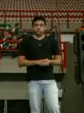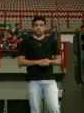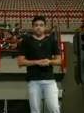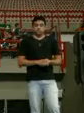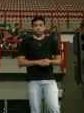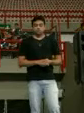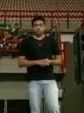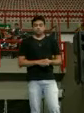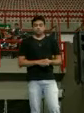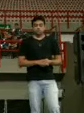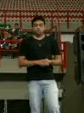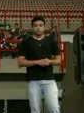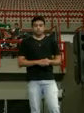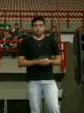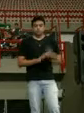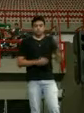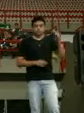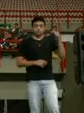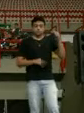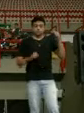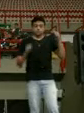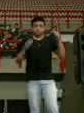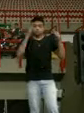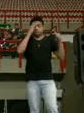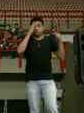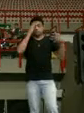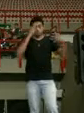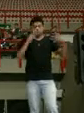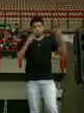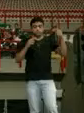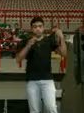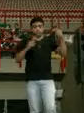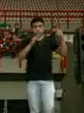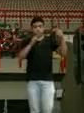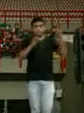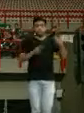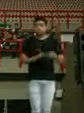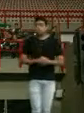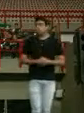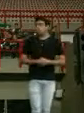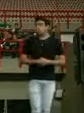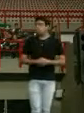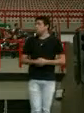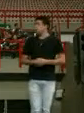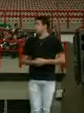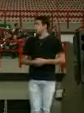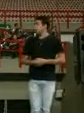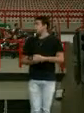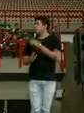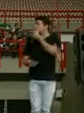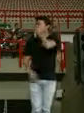7ª na mesma linha de raciocínio. Se você entendeu direitinho, você não erra mais essa, ó.